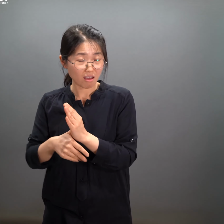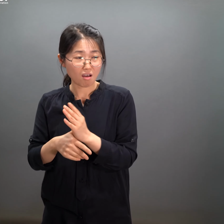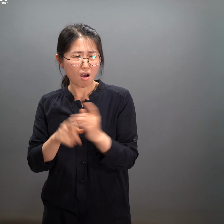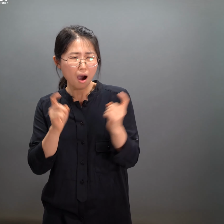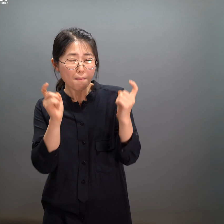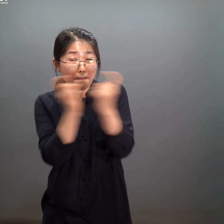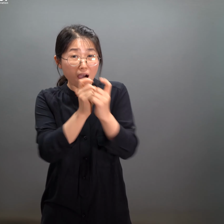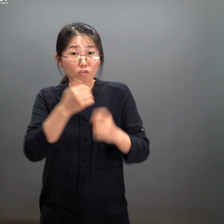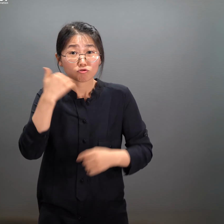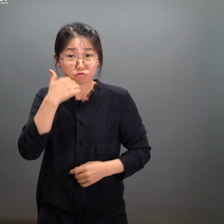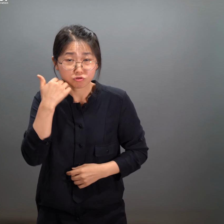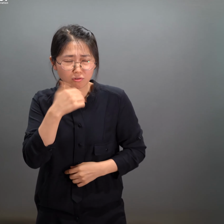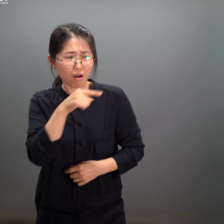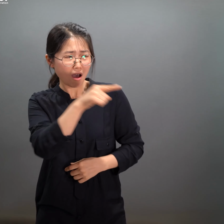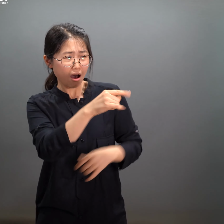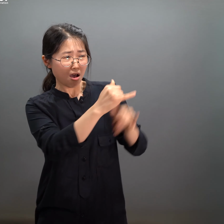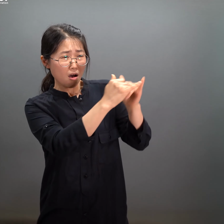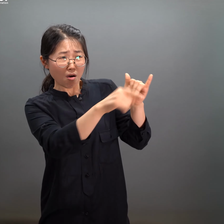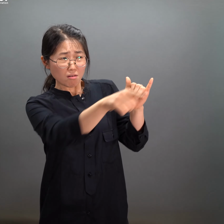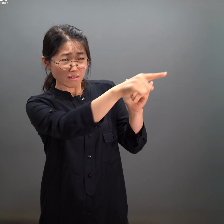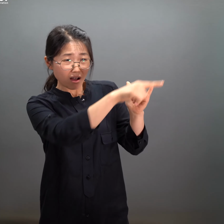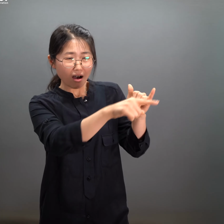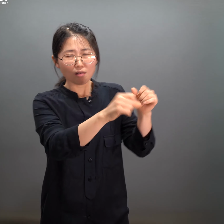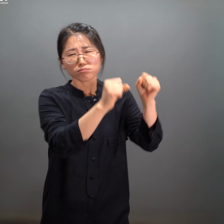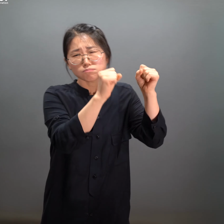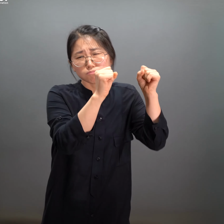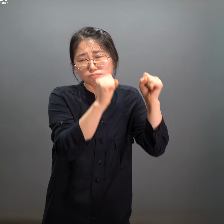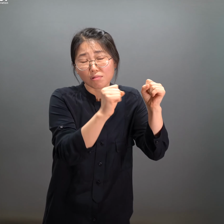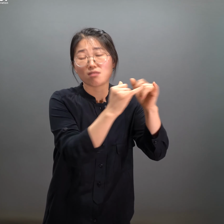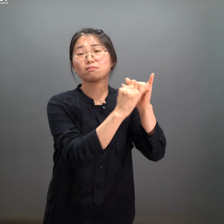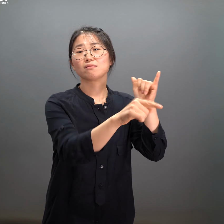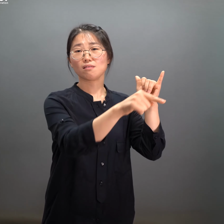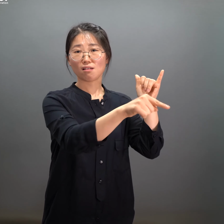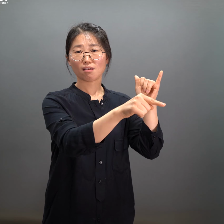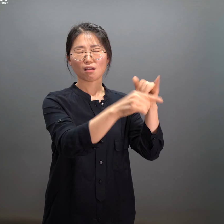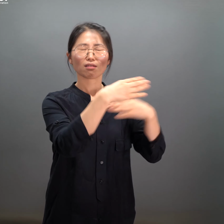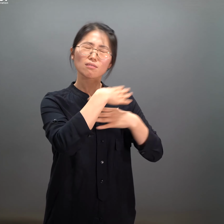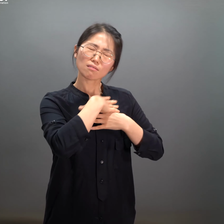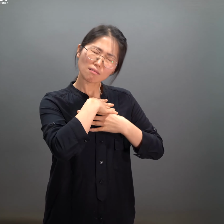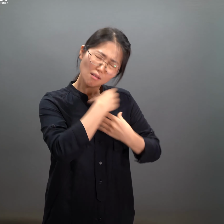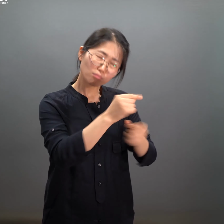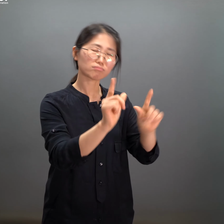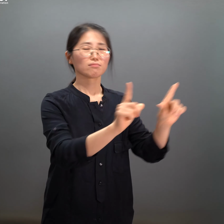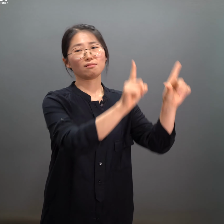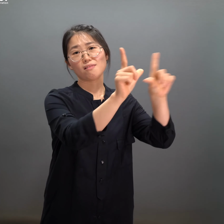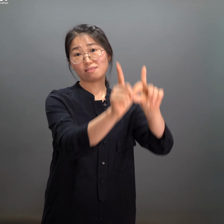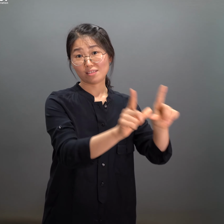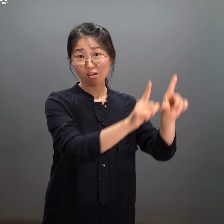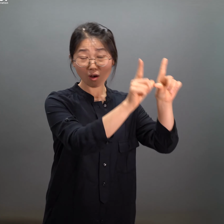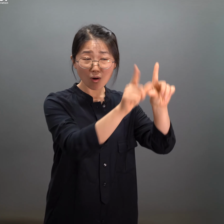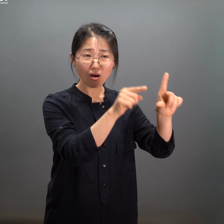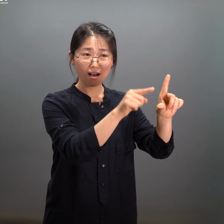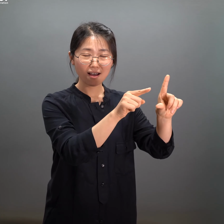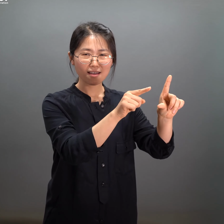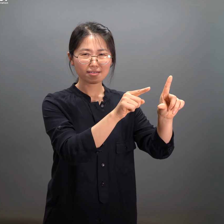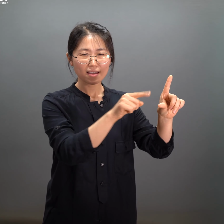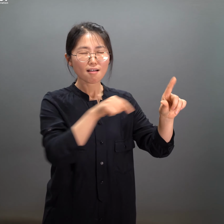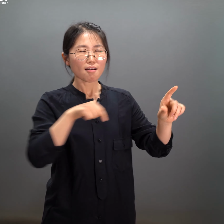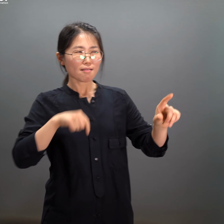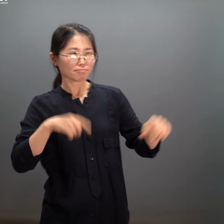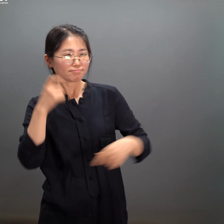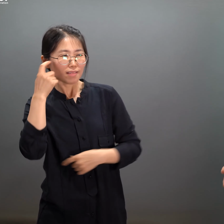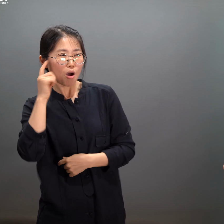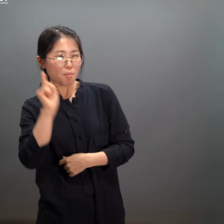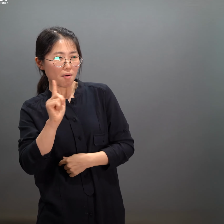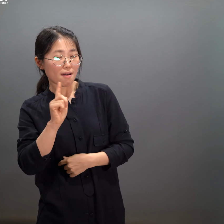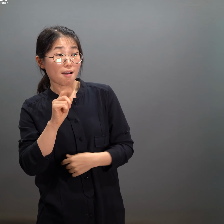정착하면서 나름대로 안정적인 생활을 하는 토착민들을 만났으니 그들과 결혼한다면